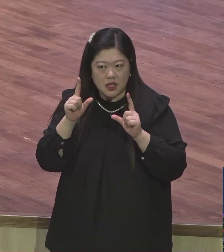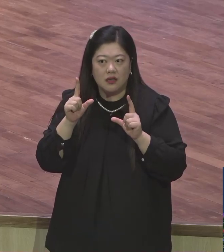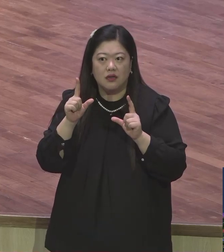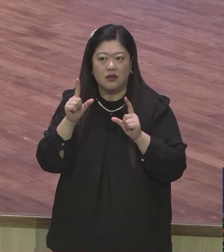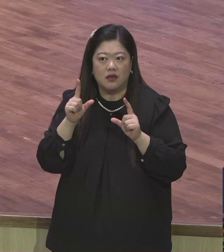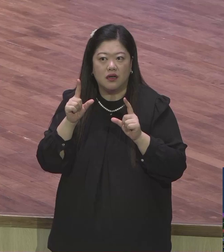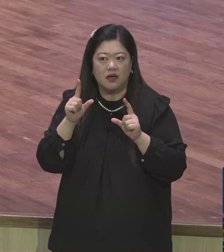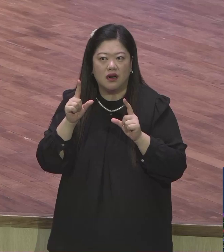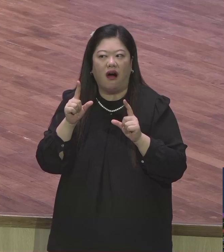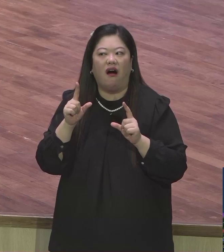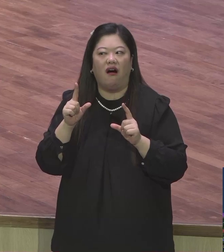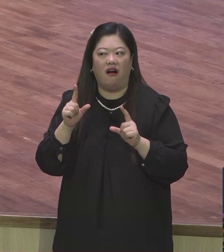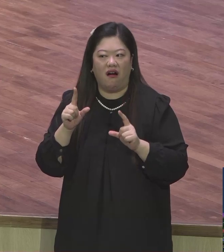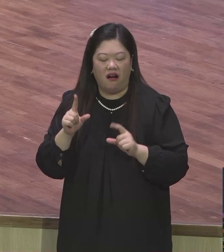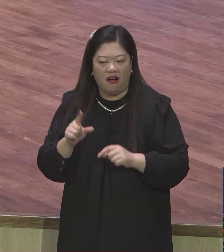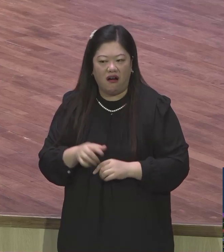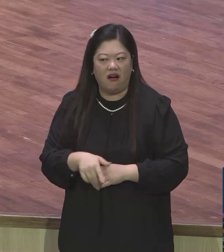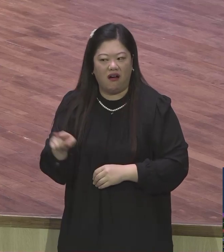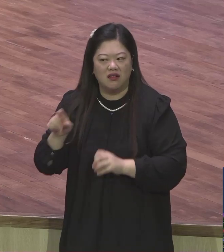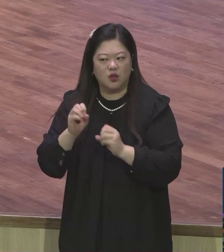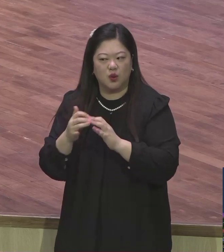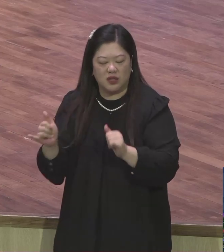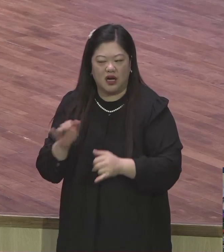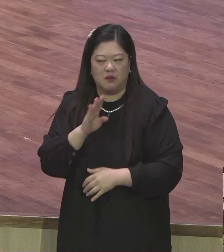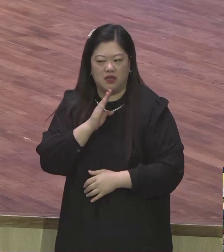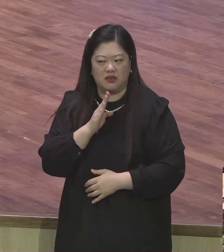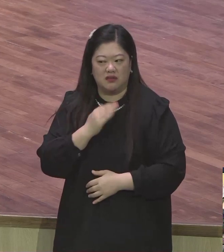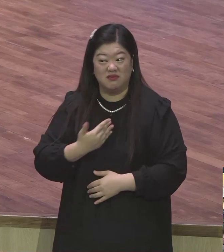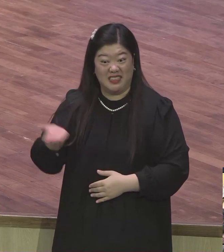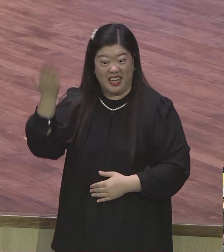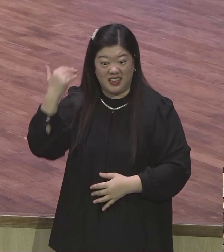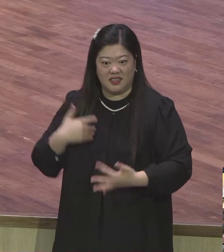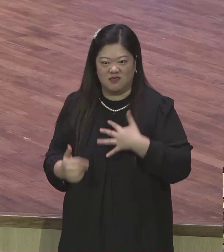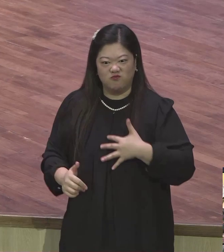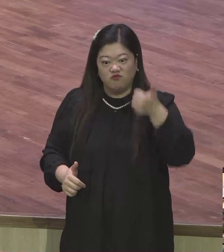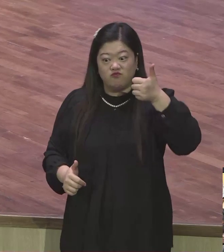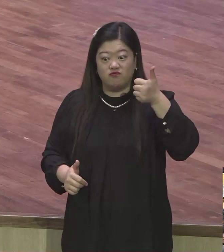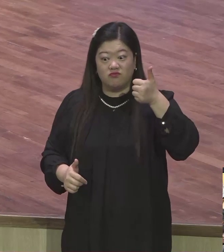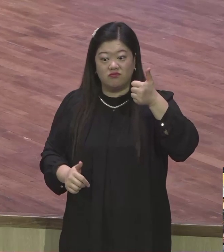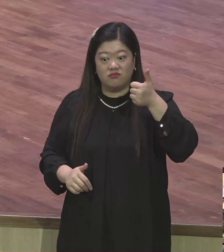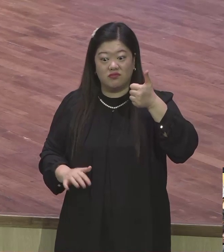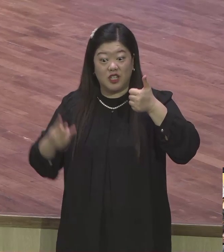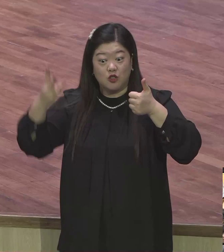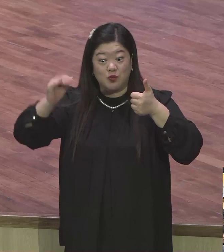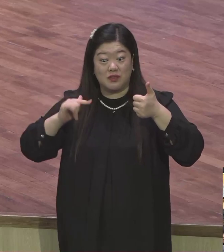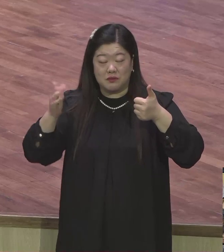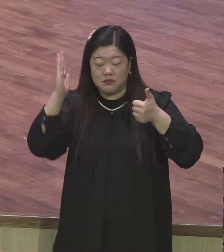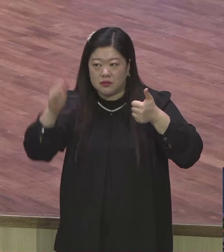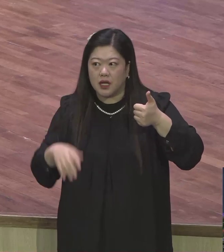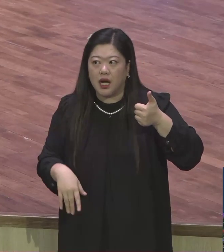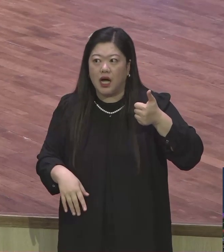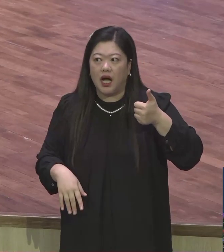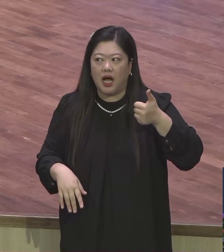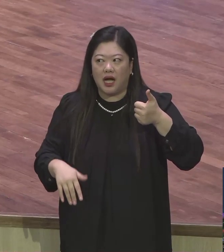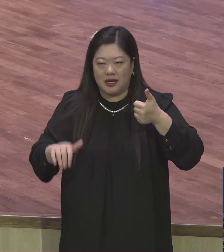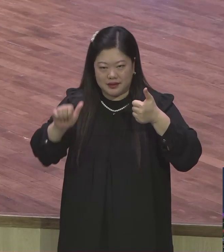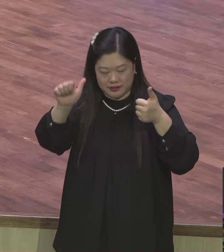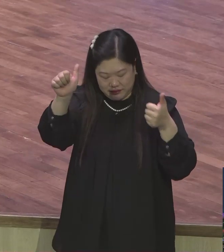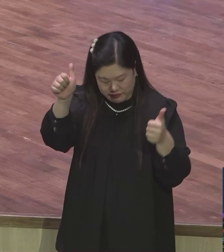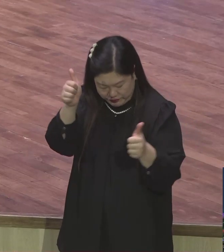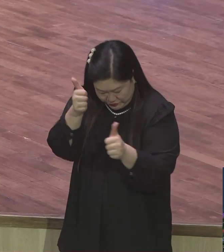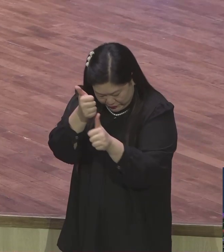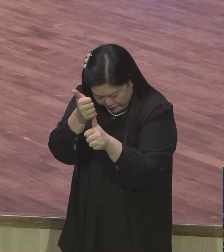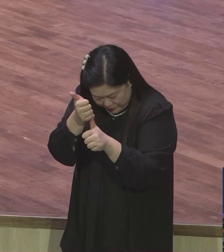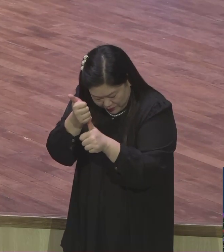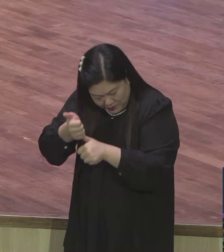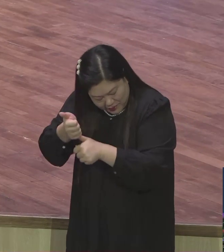전도자구나. 할 수 없이 쫄쫄쫄쫄. 이거는 도대체 무슨 이건 뭐 빠지지도 못해. 앞자리